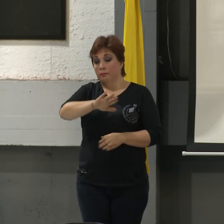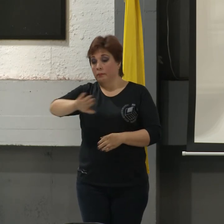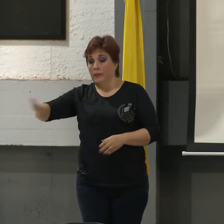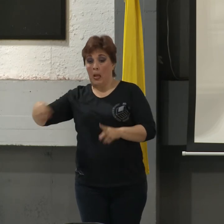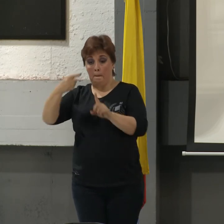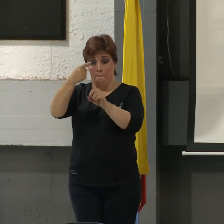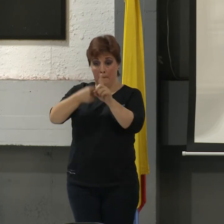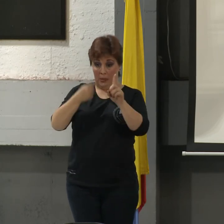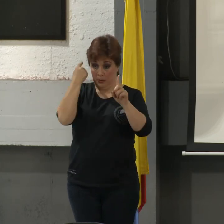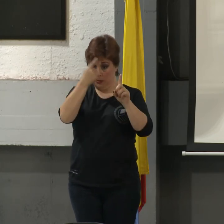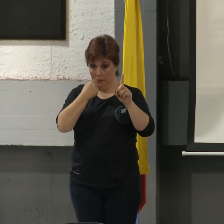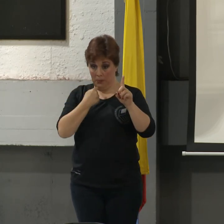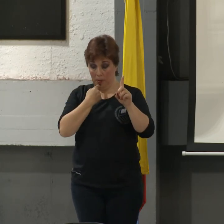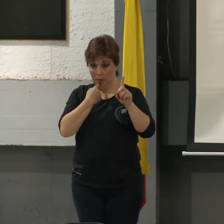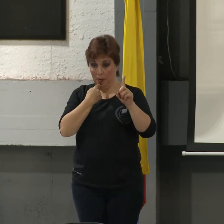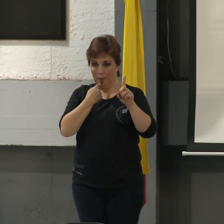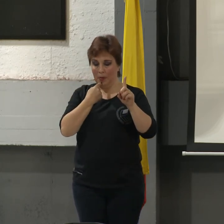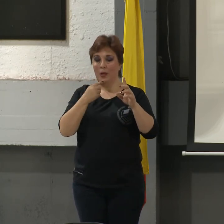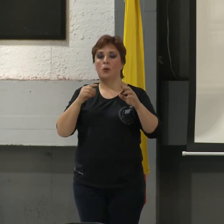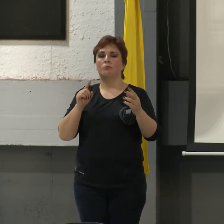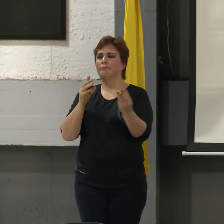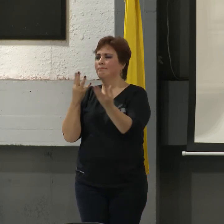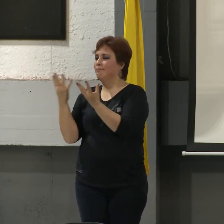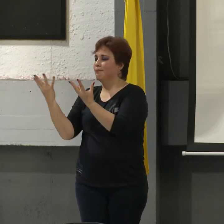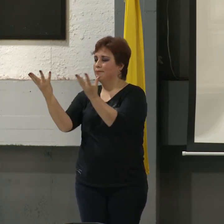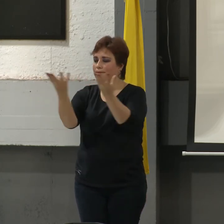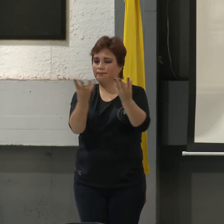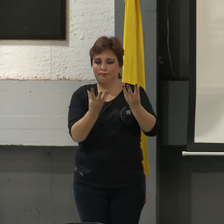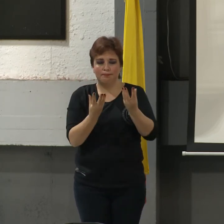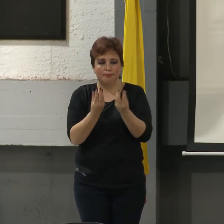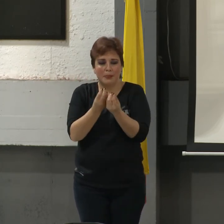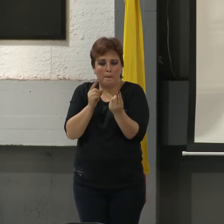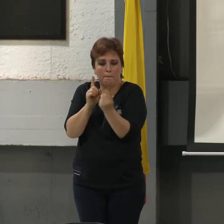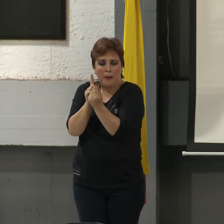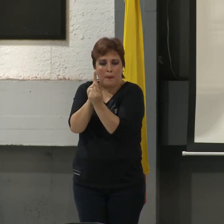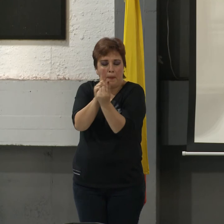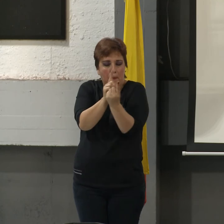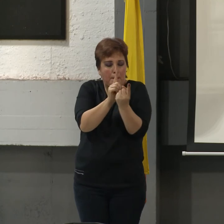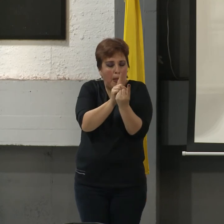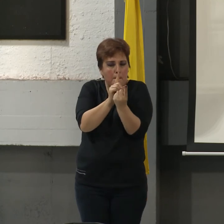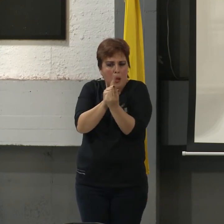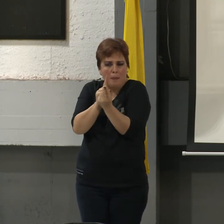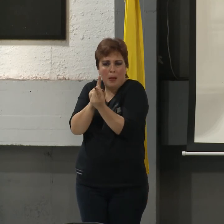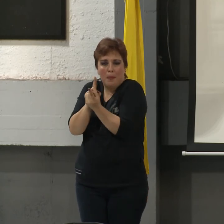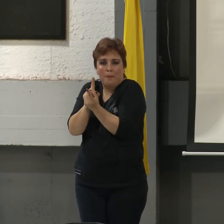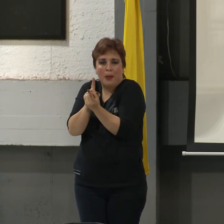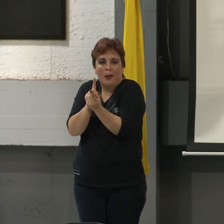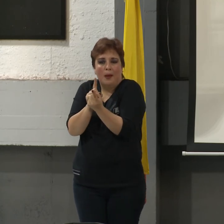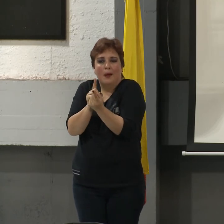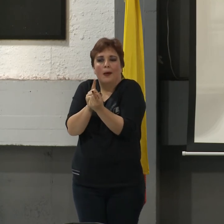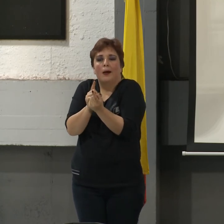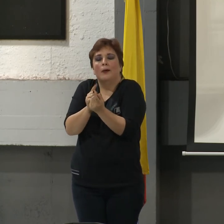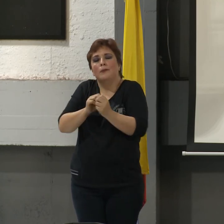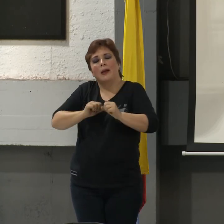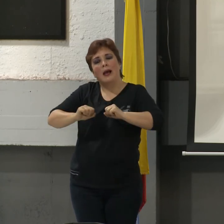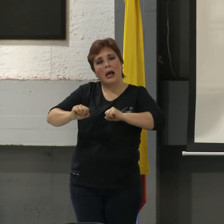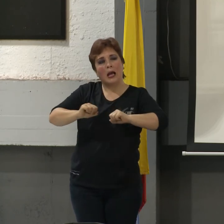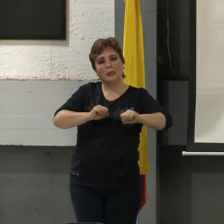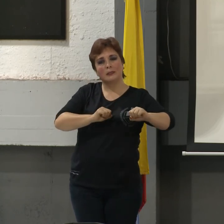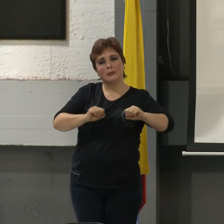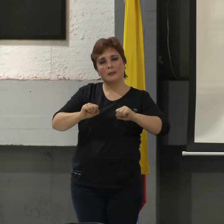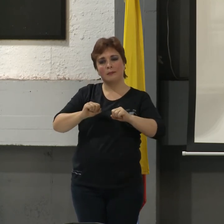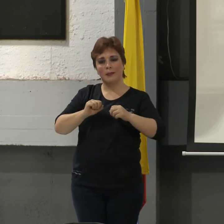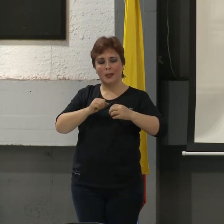nos encontraremos maestros estudiantes y egresados del programa en un acto fraterno como comunidad